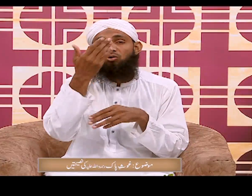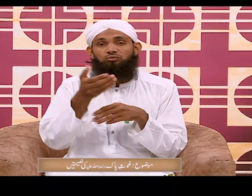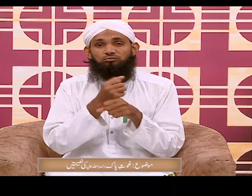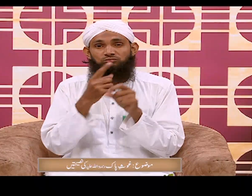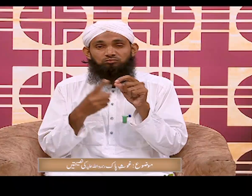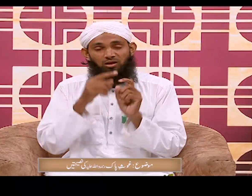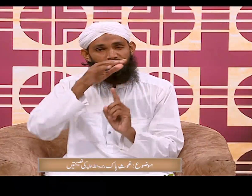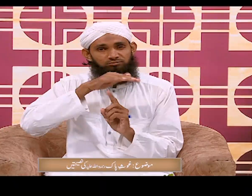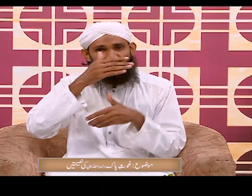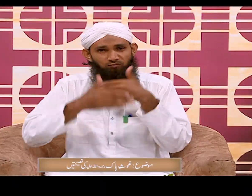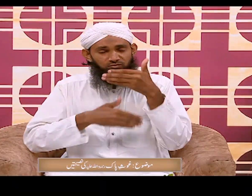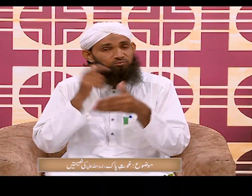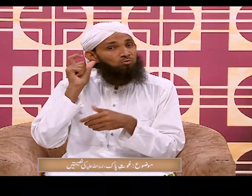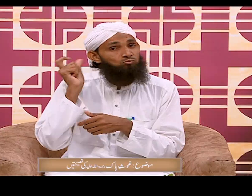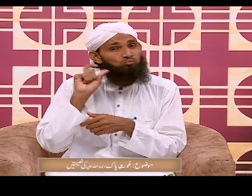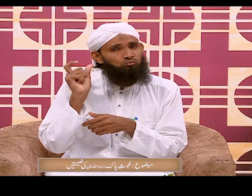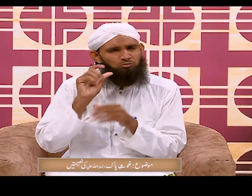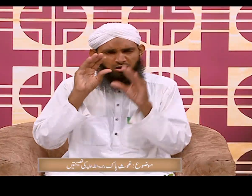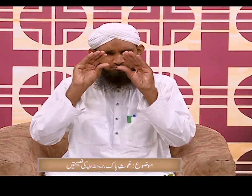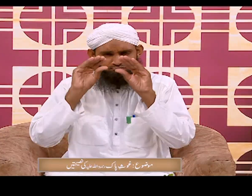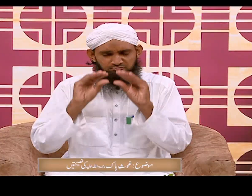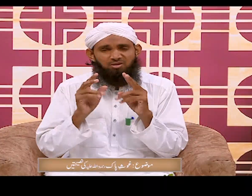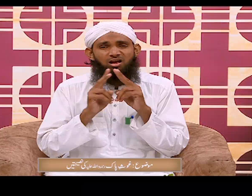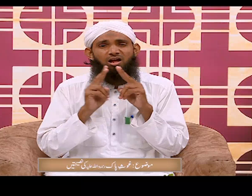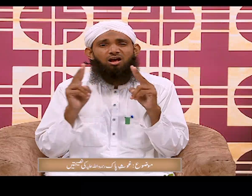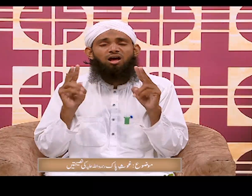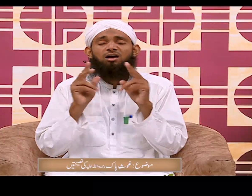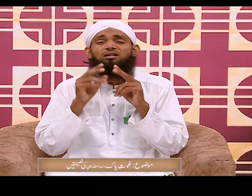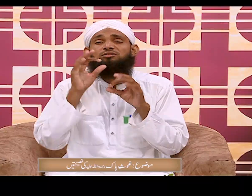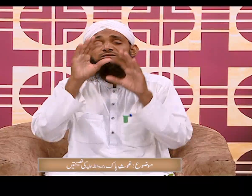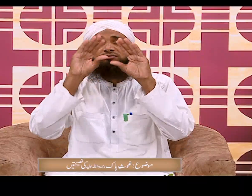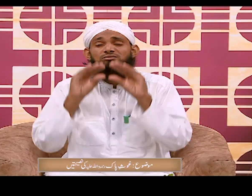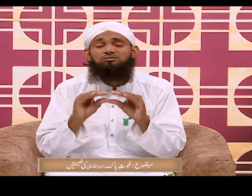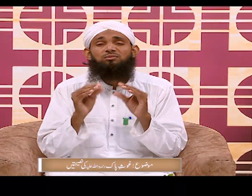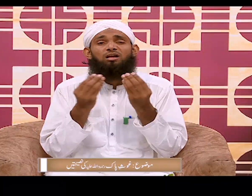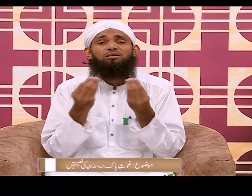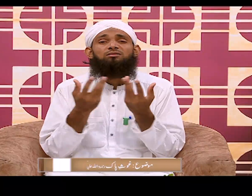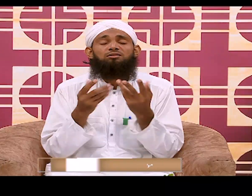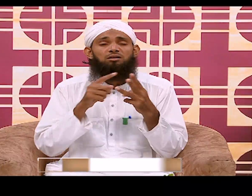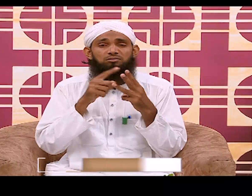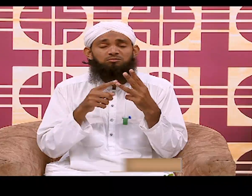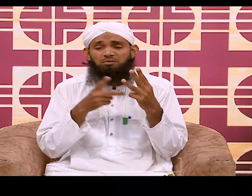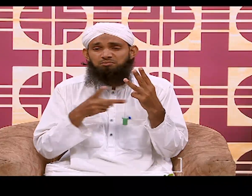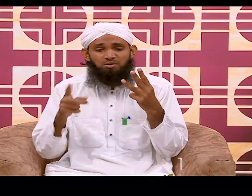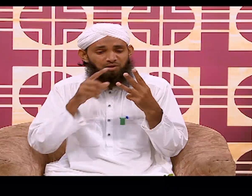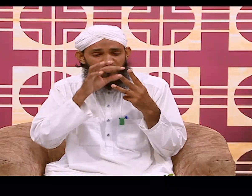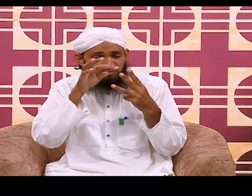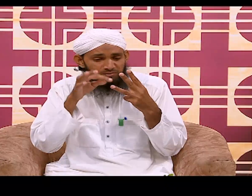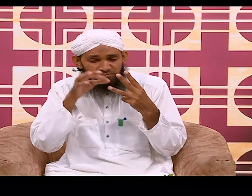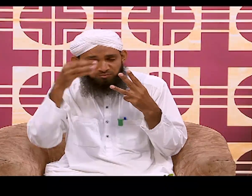فرماتے ہیں، مسلمان کی ادنا حالت یہ ہے کہ وہ کسی وقت بھی ان 3 باتوں میں سے کسی ایک سے بھی خالی